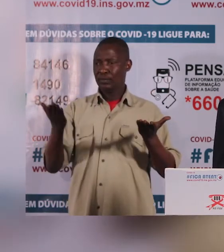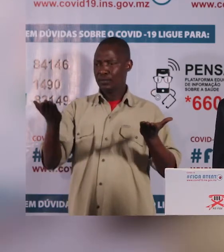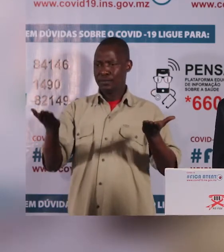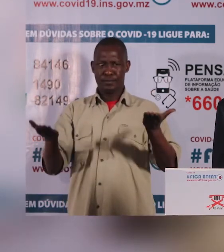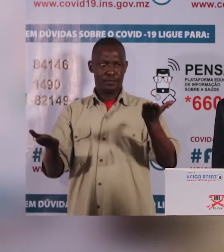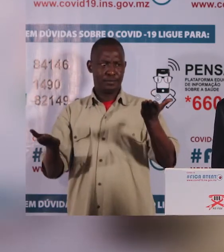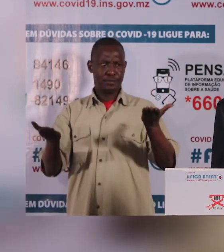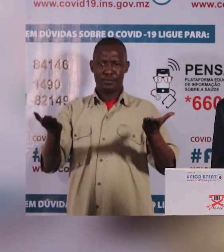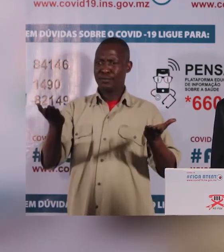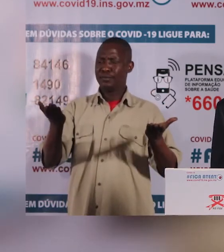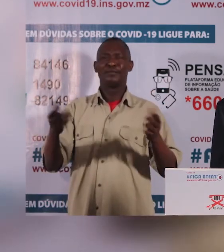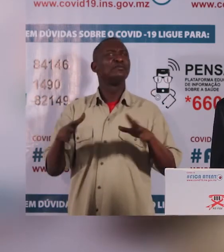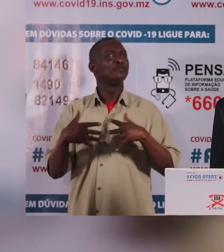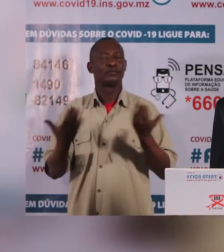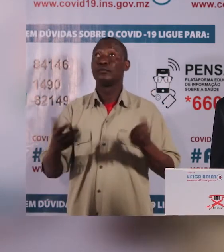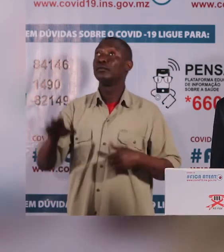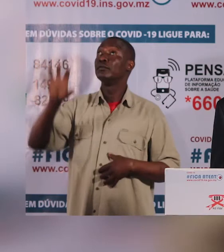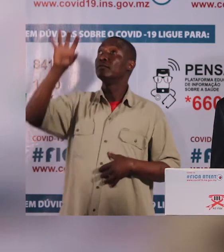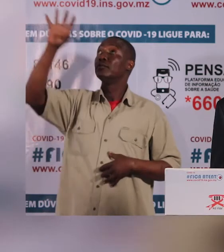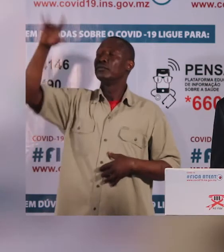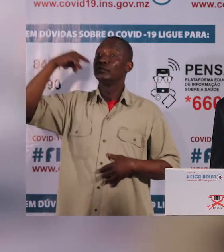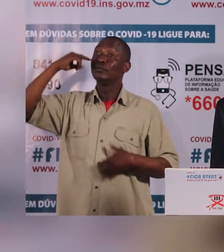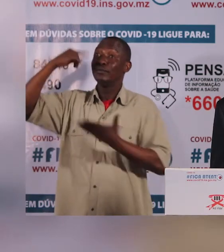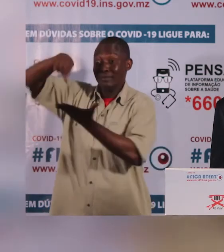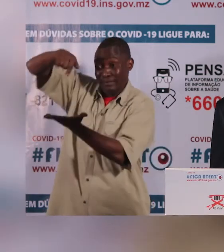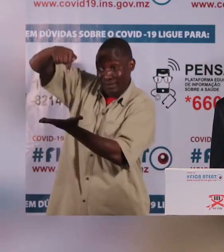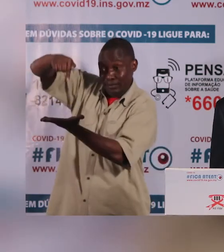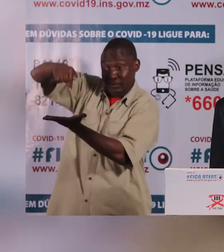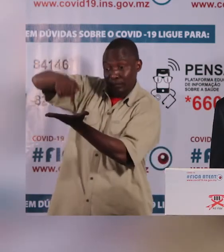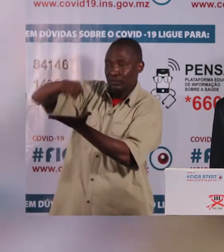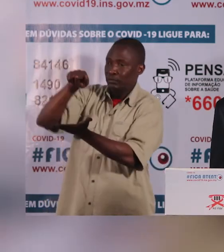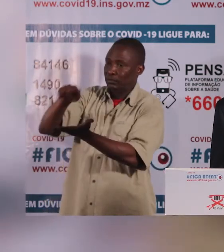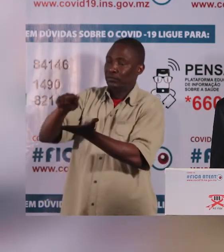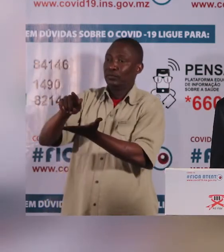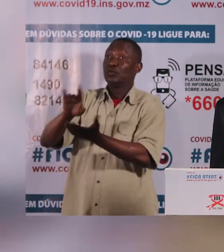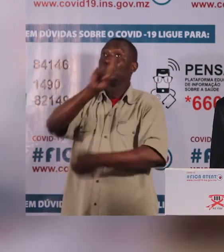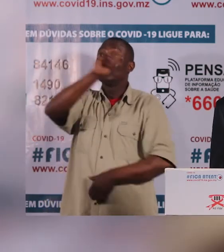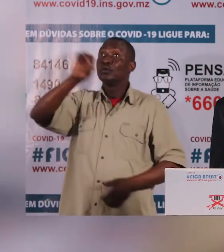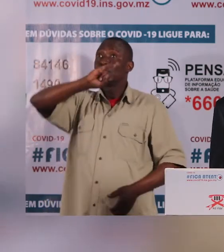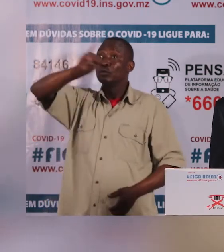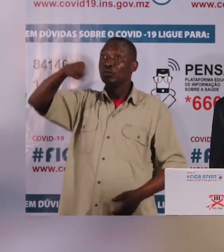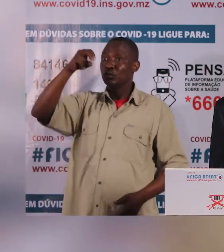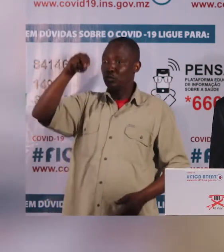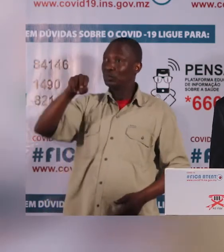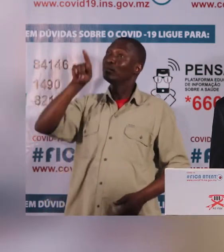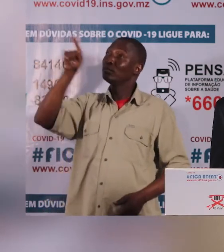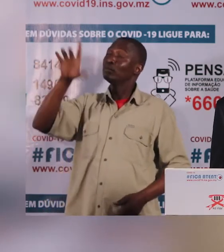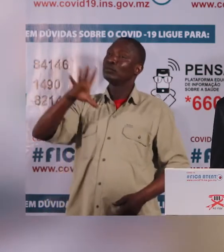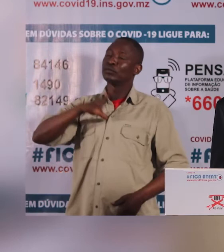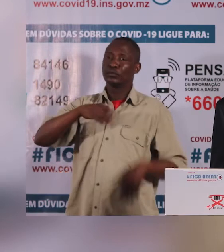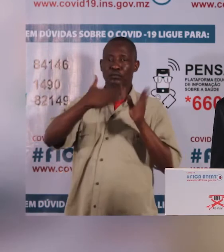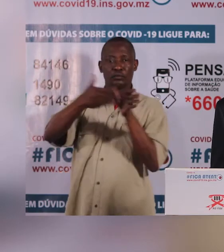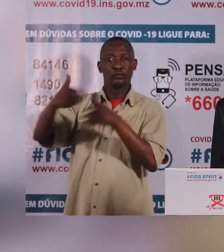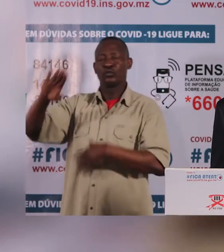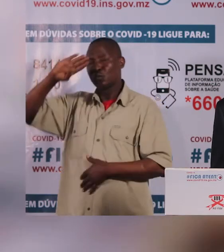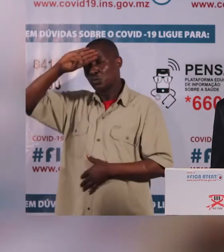Pemba neste mês de junho, onde já temos até agora 65 casos e temos também